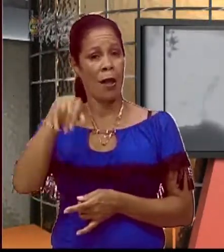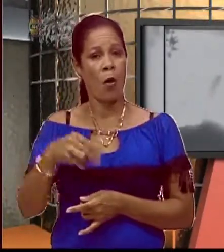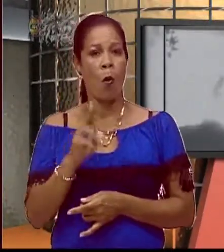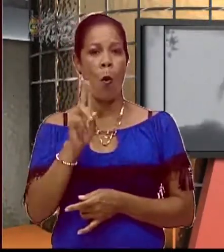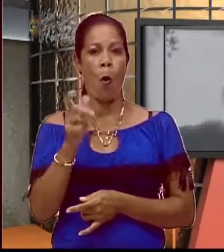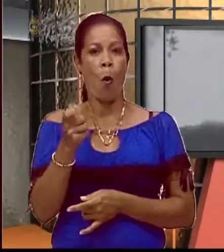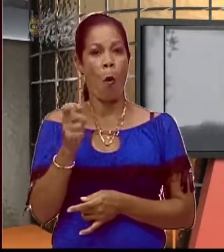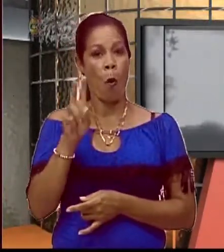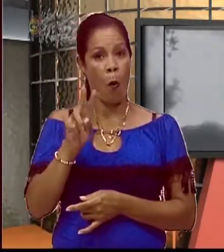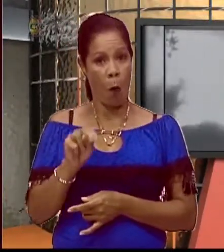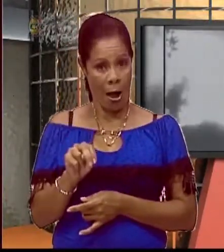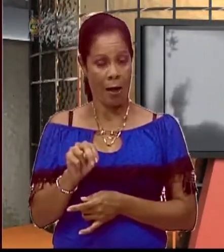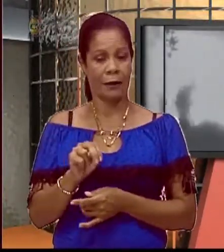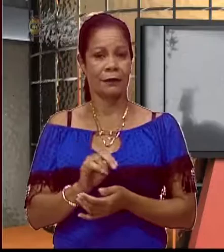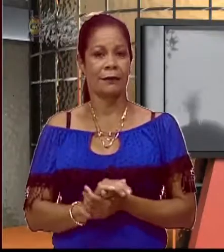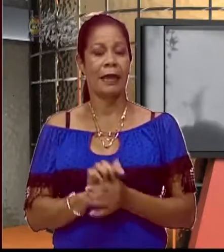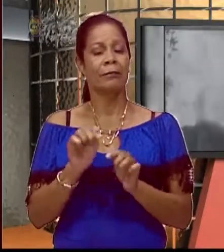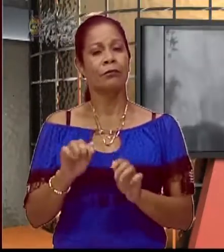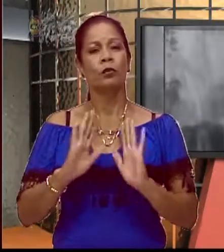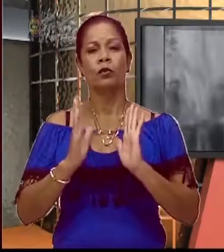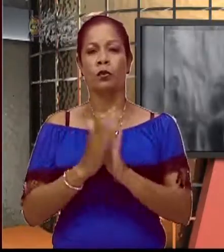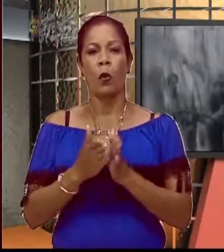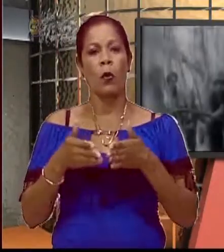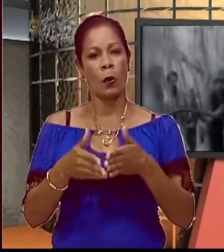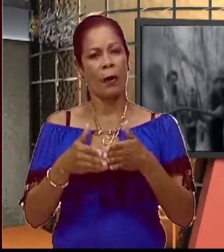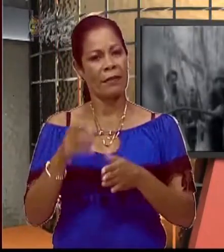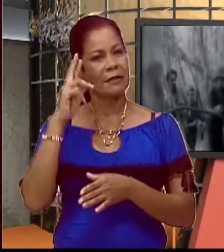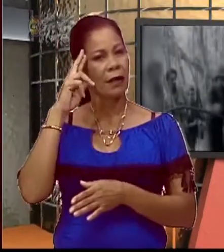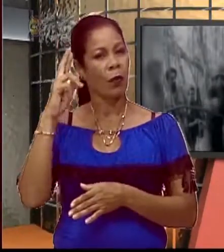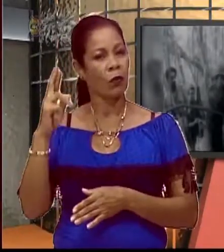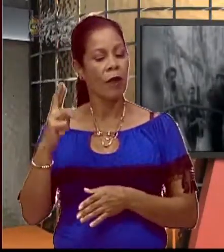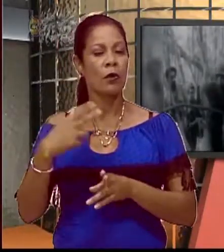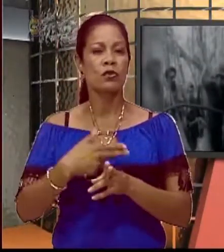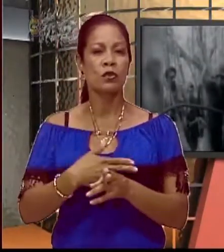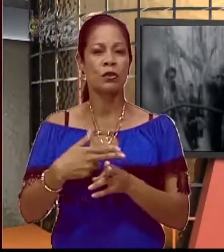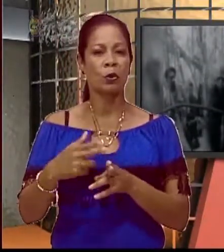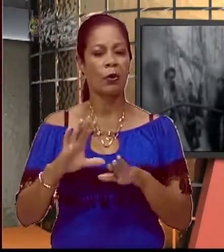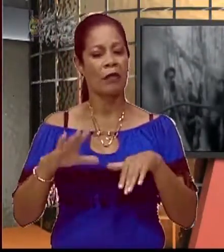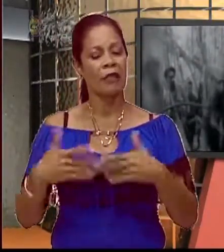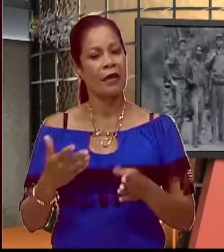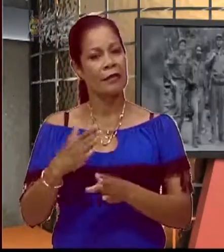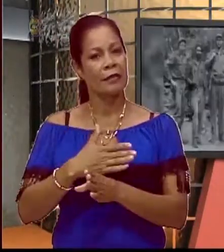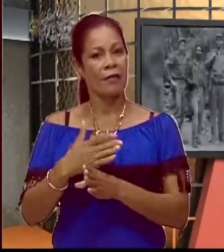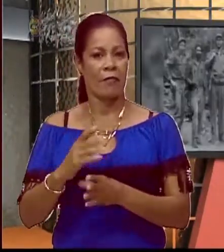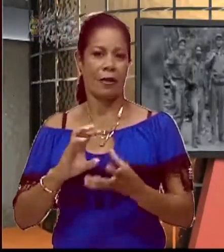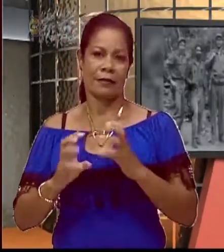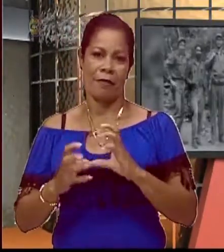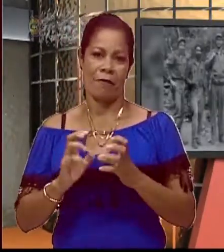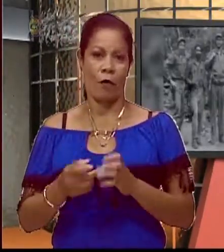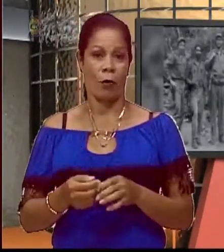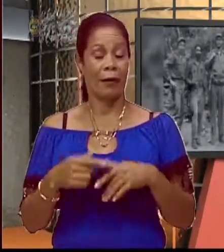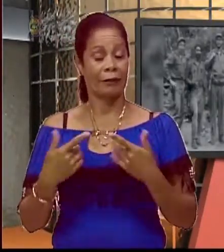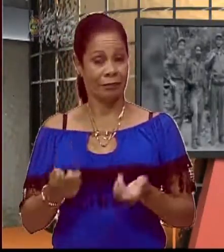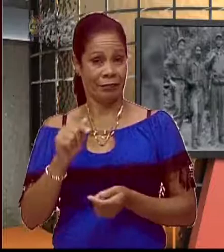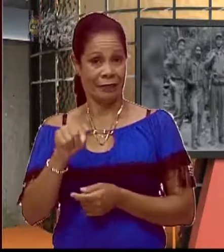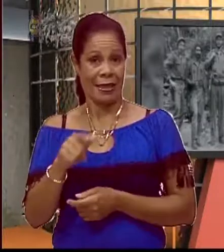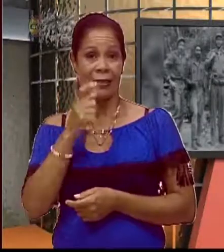Bosque, los granmenses recordaron su legado de diversas maneras. Almeida fue uno de esos